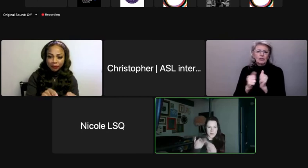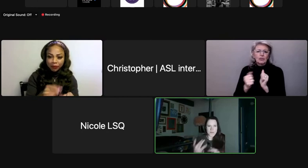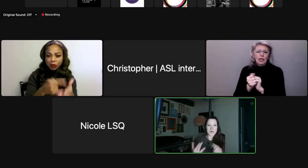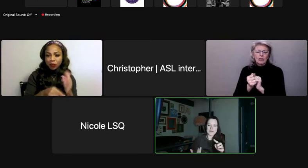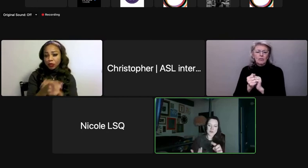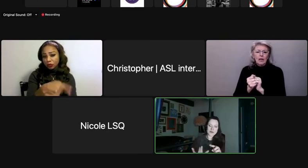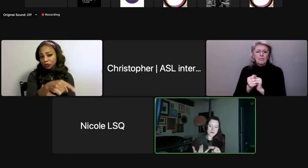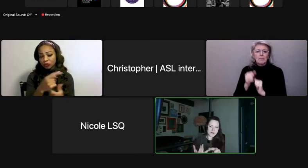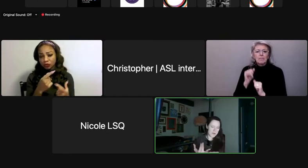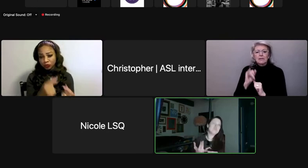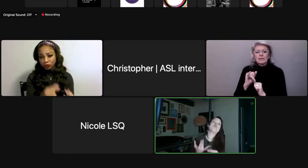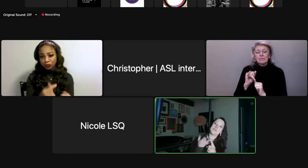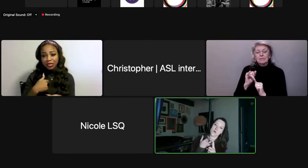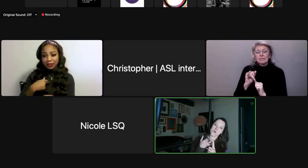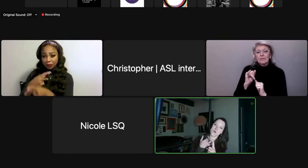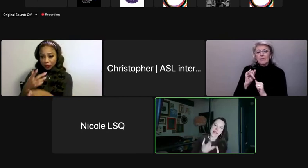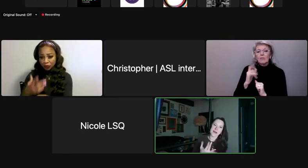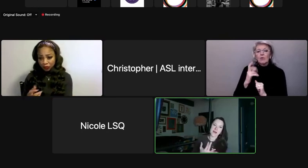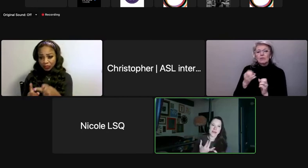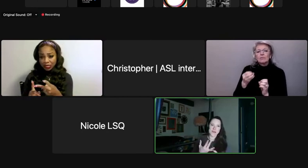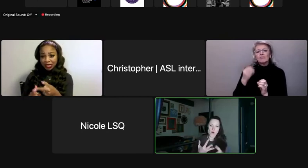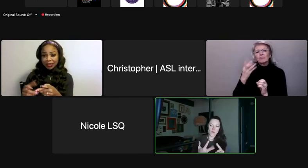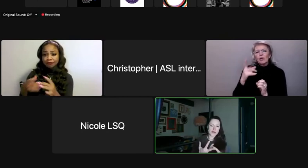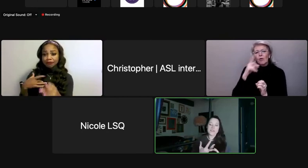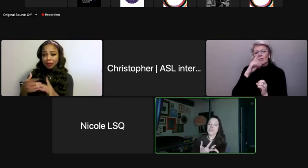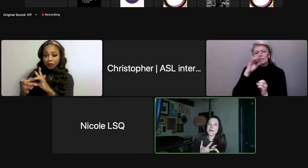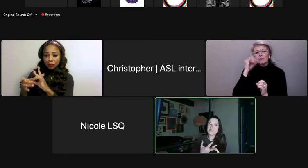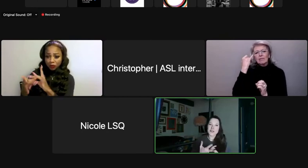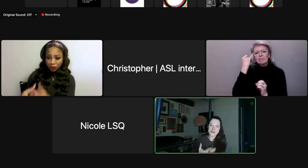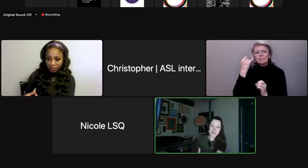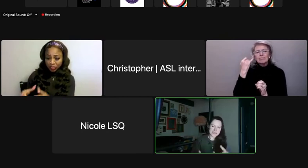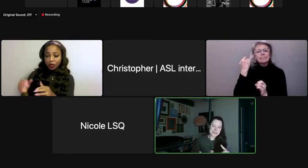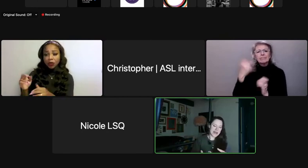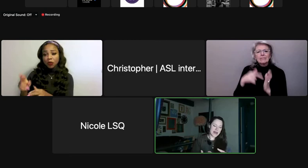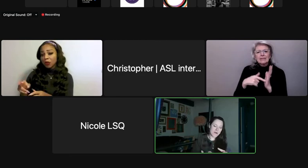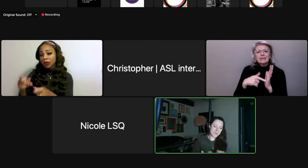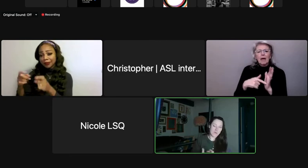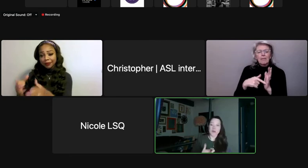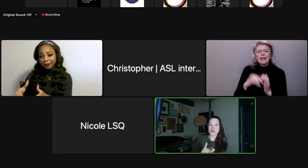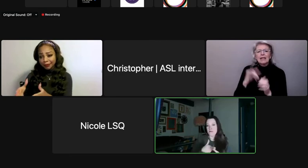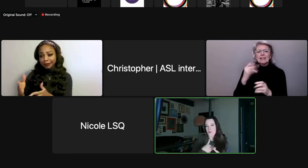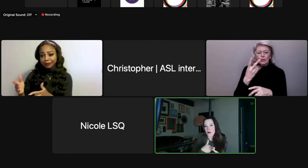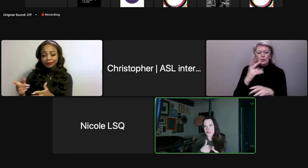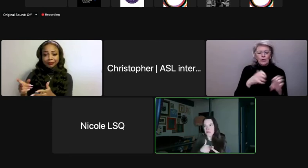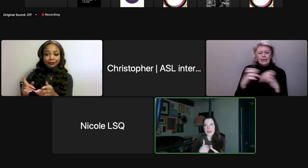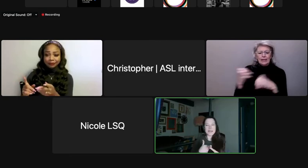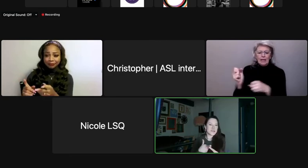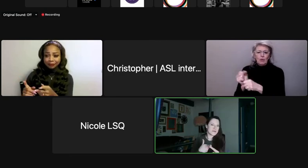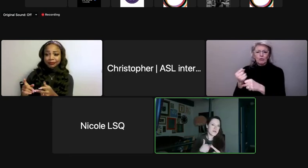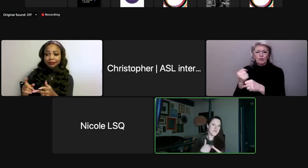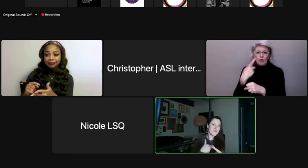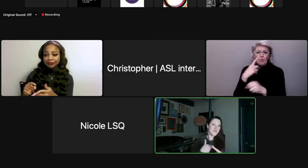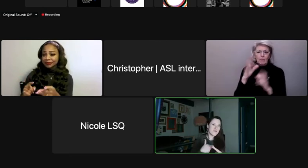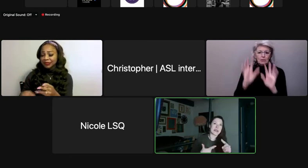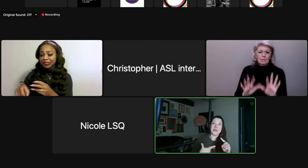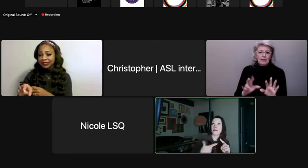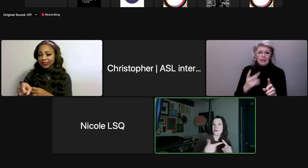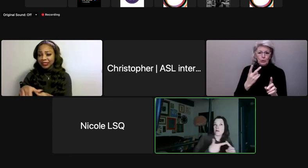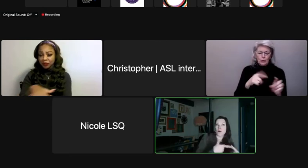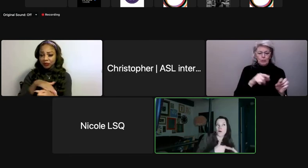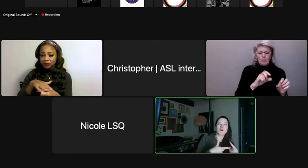si je peux me permettre une autre image c'est un peu comme s'il y a deux équipes de production pour vos spectacles il y a l